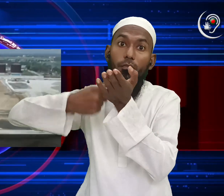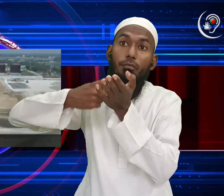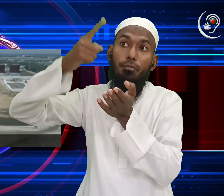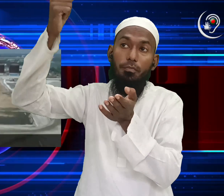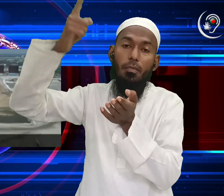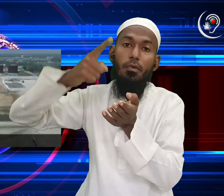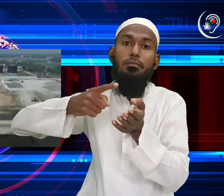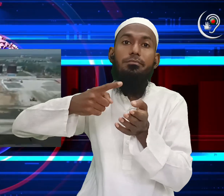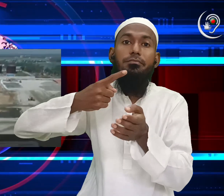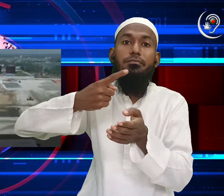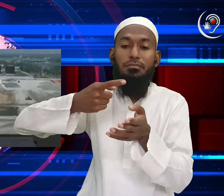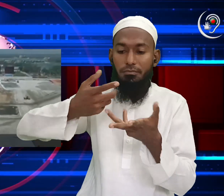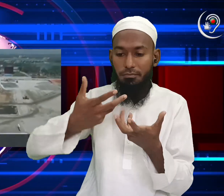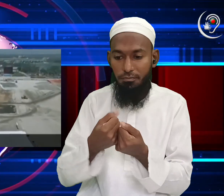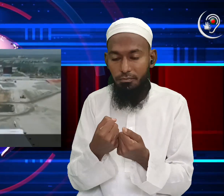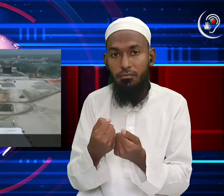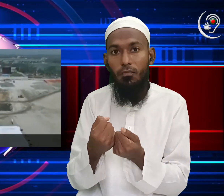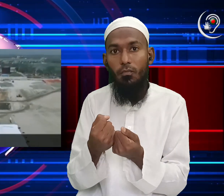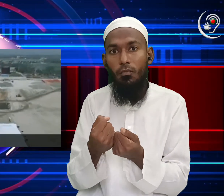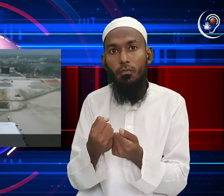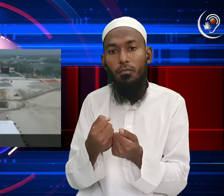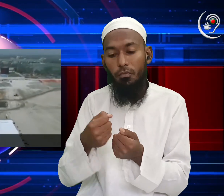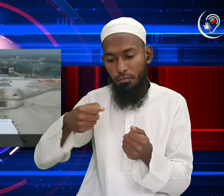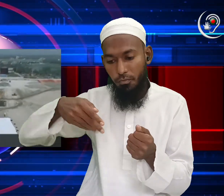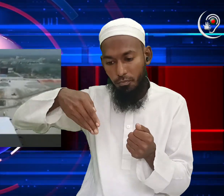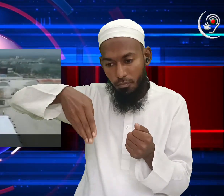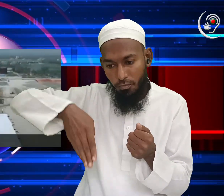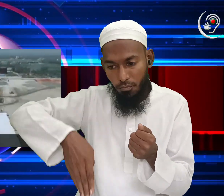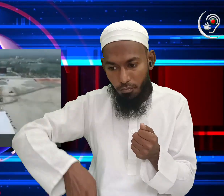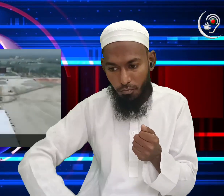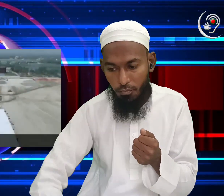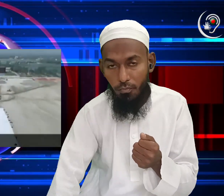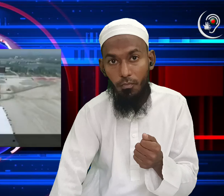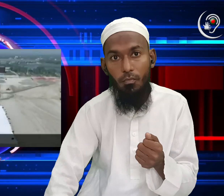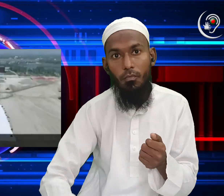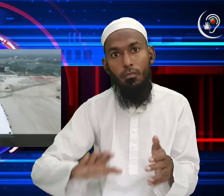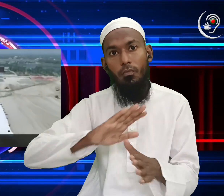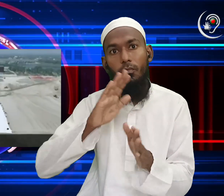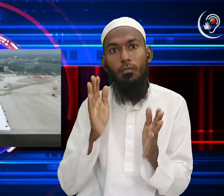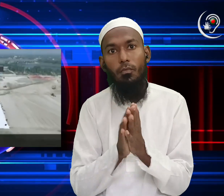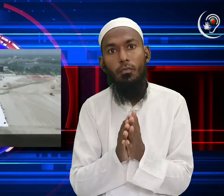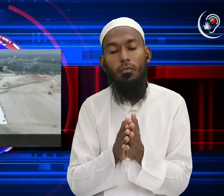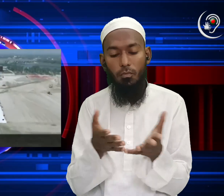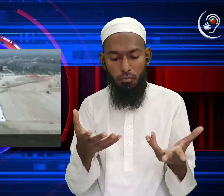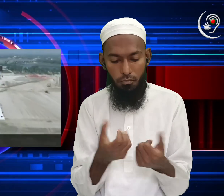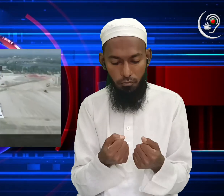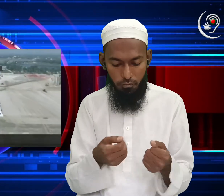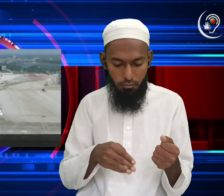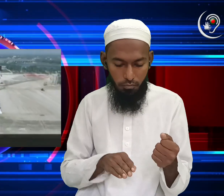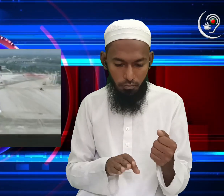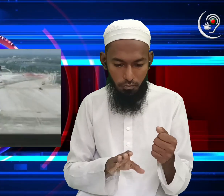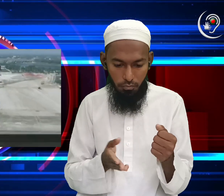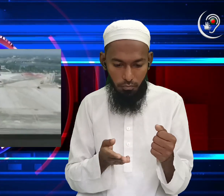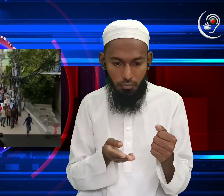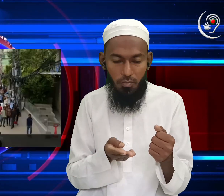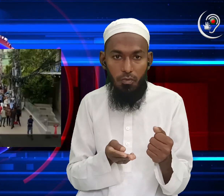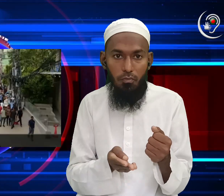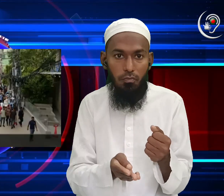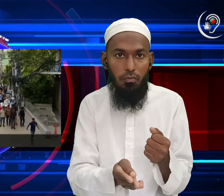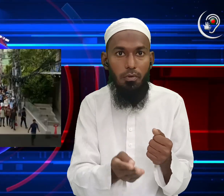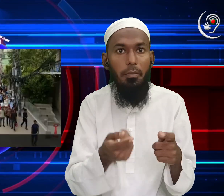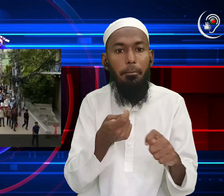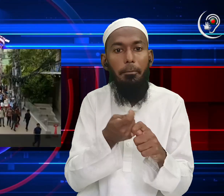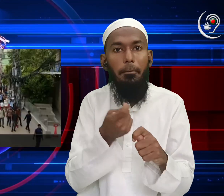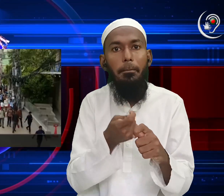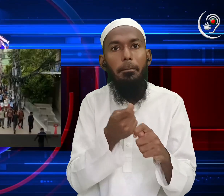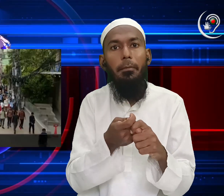পাশাপাশি পঞ্চম ধাপের আওতায় বছরের শেষ নাগাদই শুরু হবে ভূগর্ভস্থ প্রথম নদ্দা মেট্রো স্টেশনের নির্মাণ কাজ। সে লক্ষ্যে